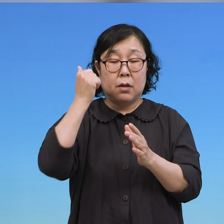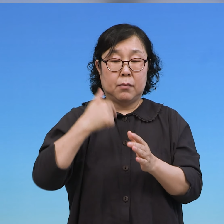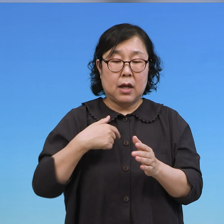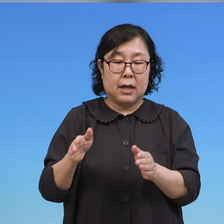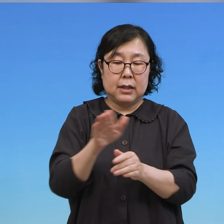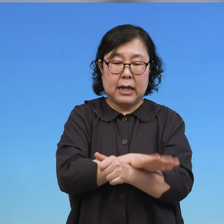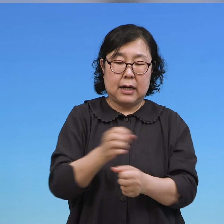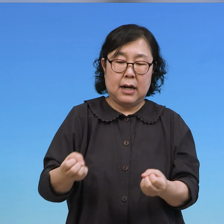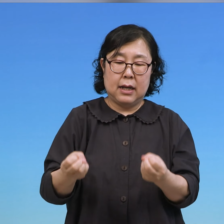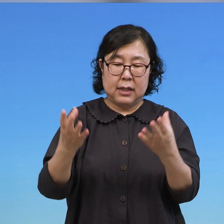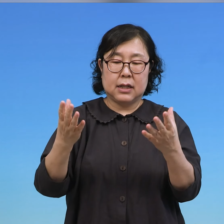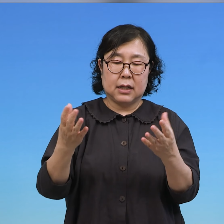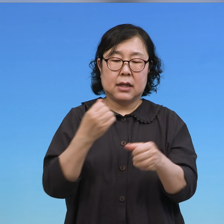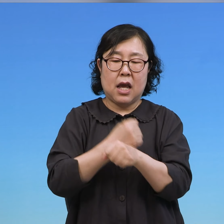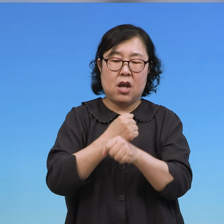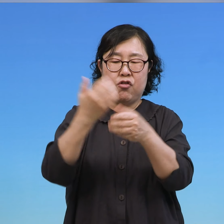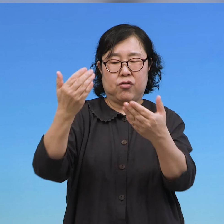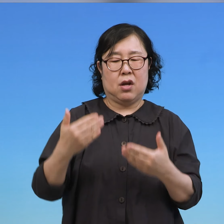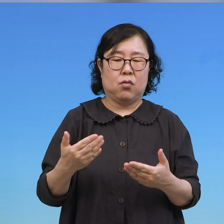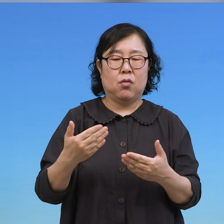나 장례식 치러주신다 했는데